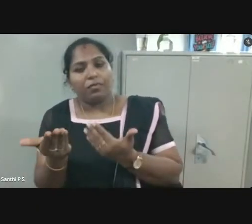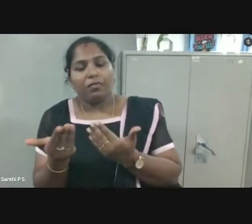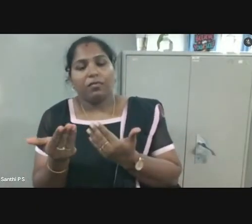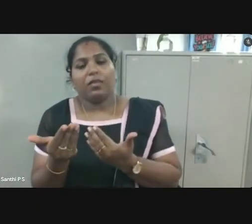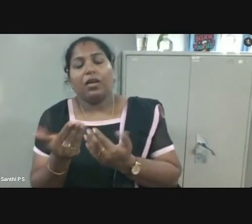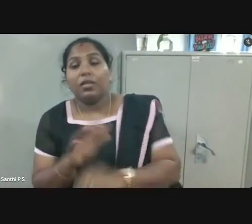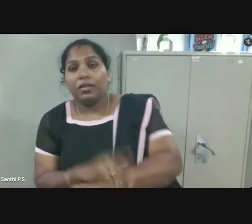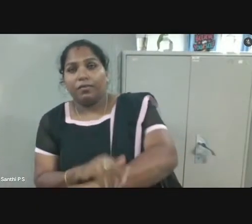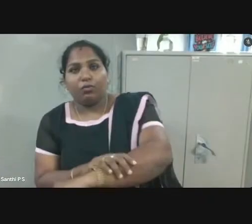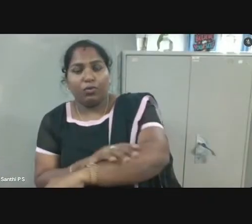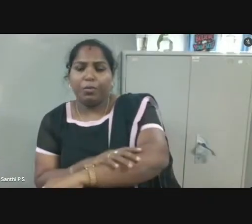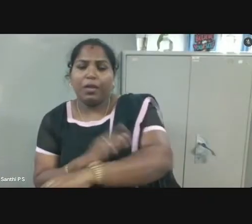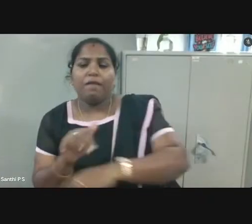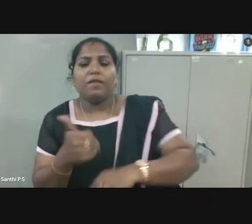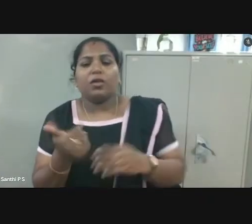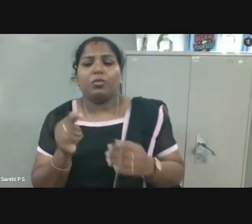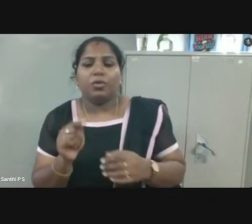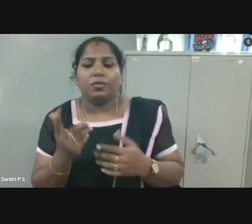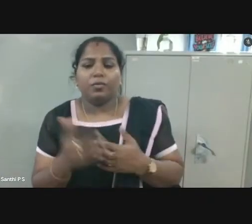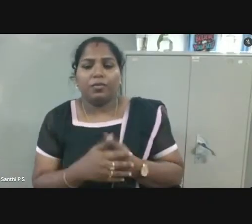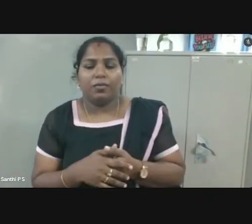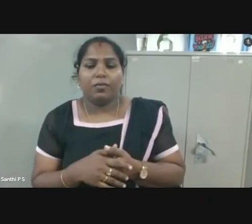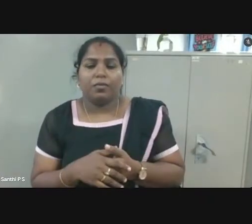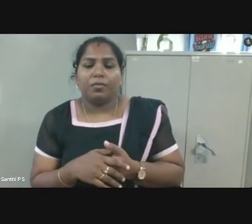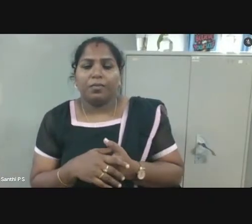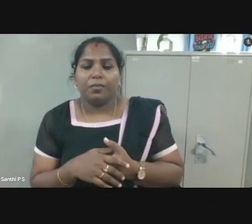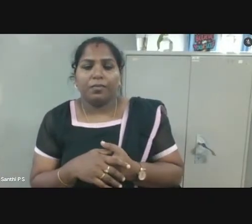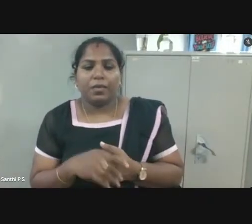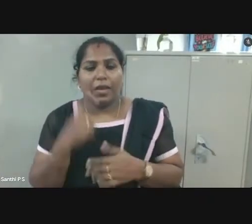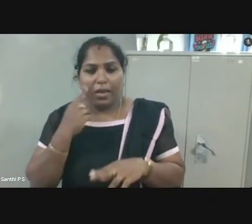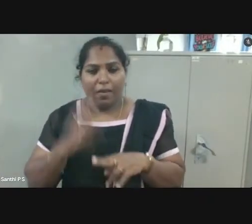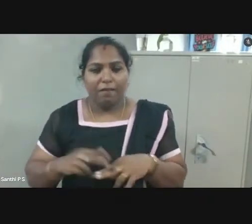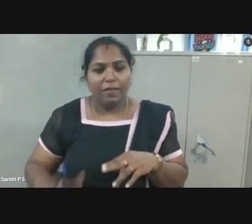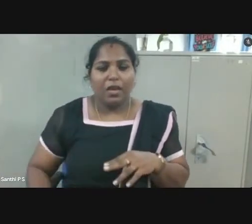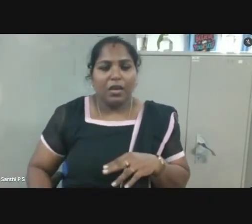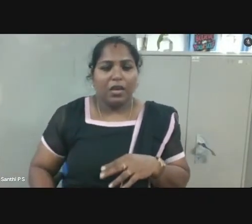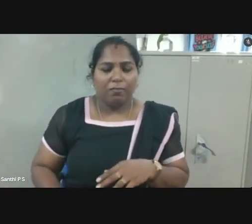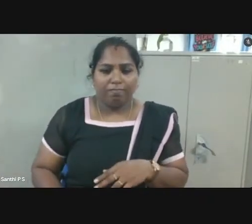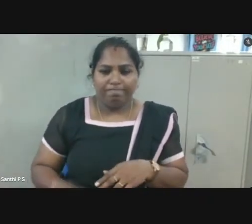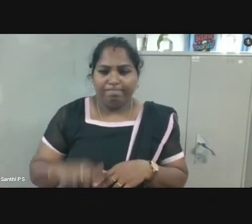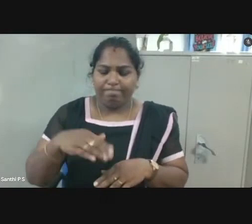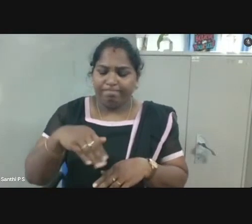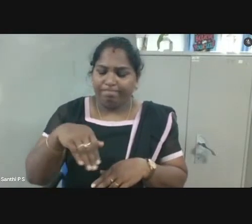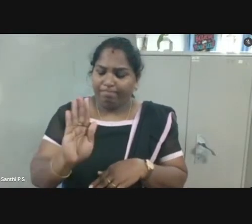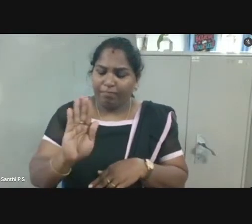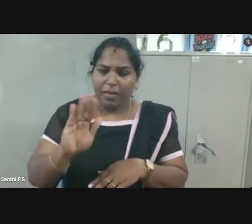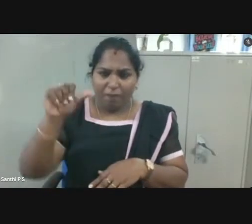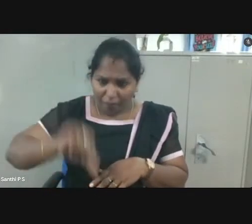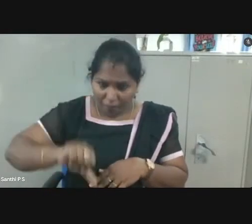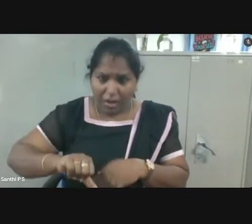വേറൊരു മാർഗം കൂടെ കൊടുക്കുന്നത്, ഒന്ന് അവര് കാലിപ്പം പൊക്കാൻ പറ്റുന്നില്ല, പൊക്കാൻ പറ്റാതെ ഇങ്ങനെ വരികയാണെങ്കിൽ നമ്മൾ ഇവിടുന്ന്